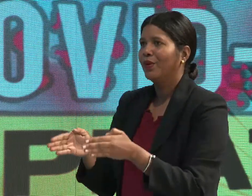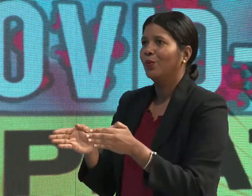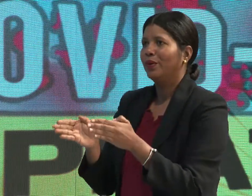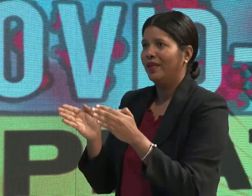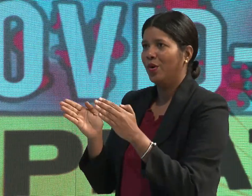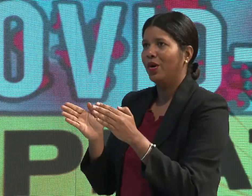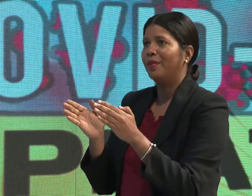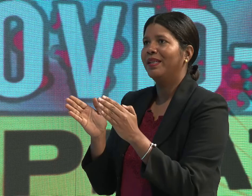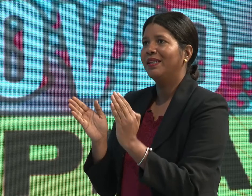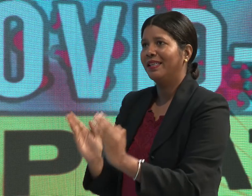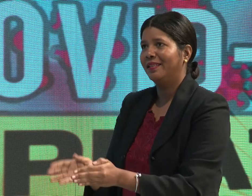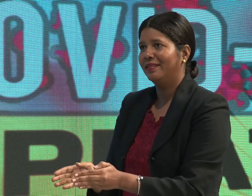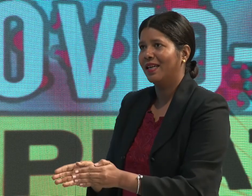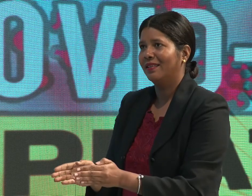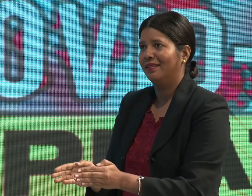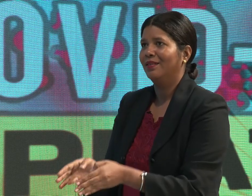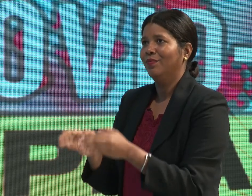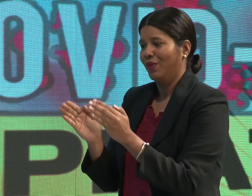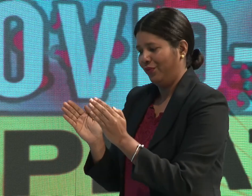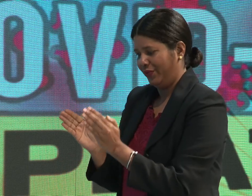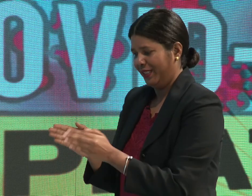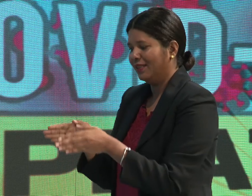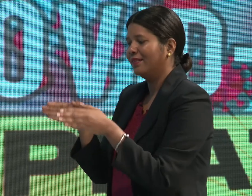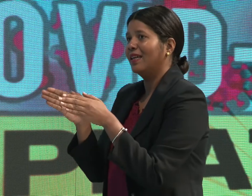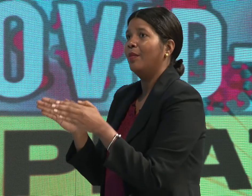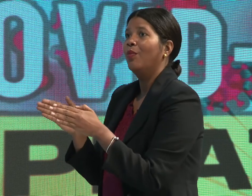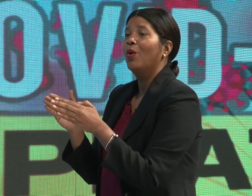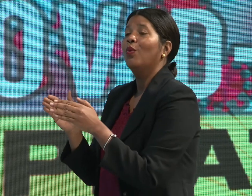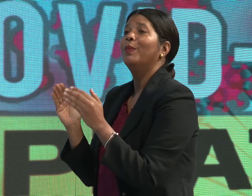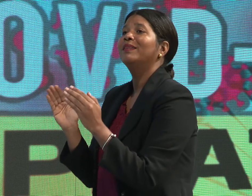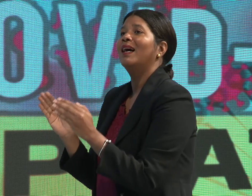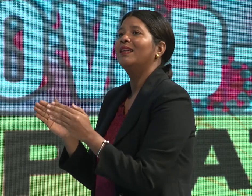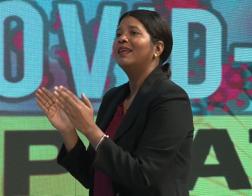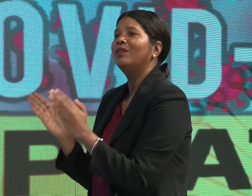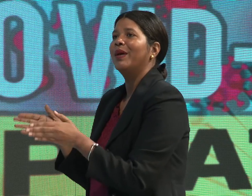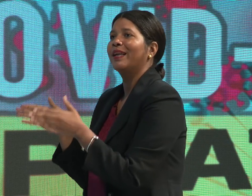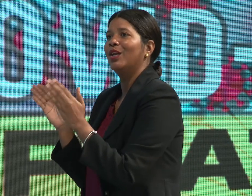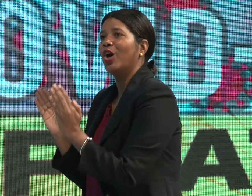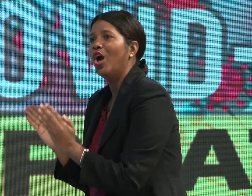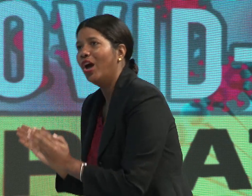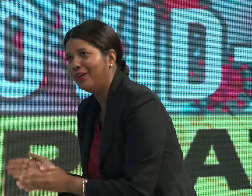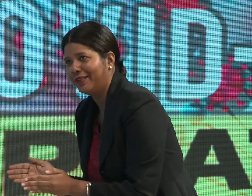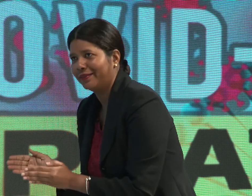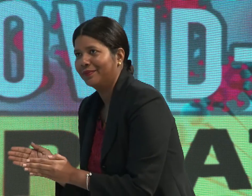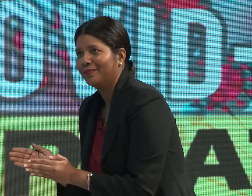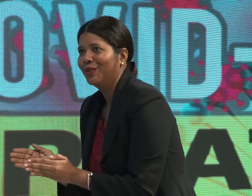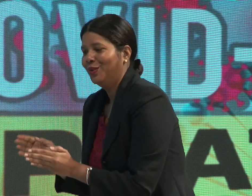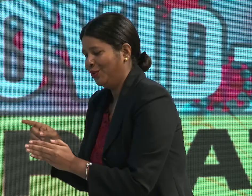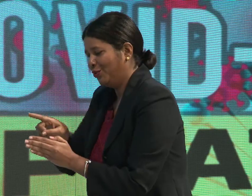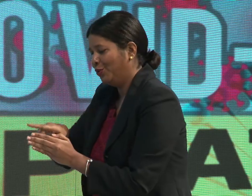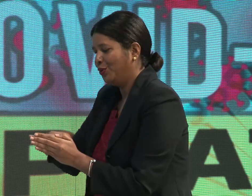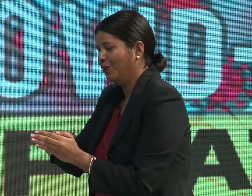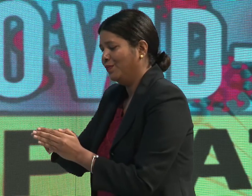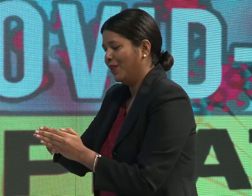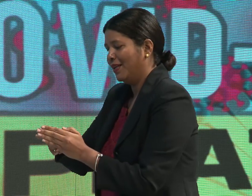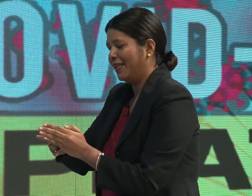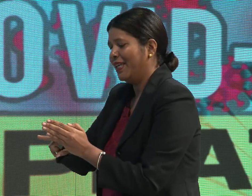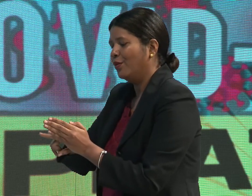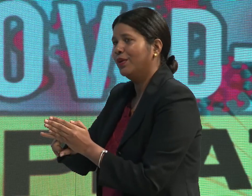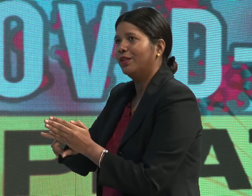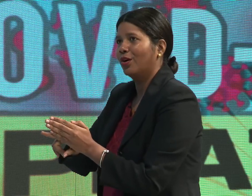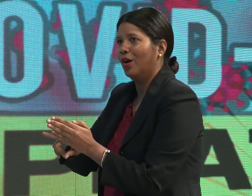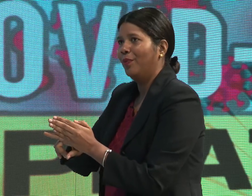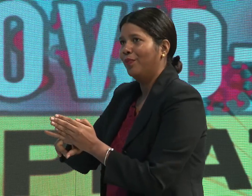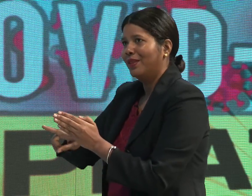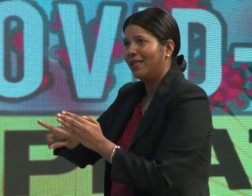stap, we zijn begonnen met de registratie. Vierde stap, we betalen daadwerkelijk uit. Dus nu